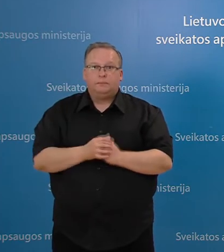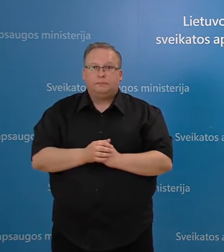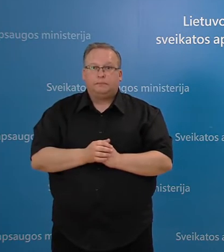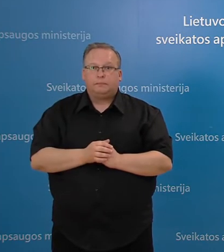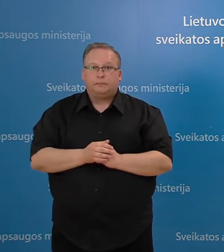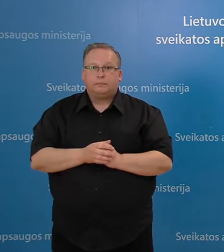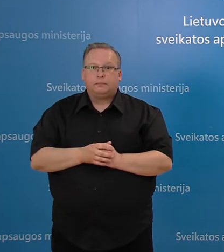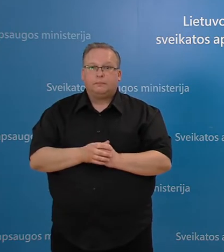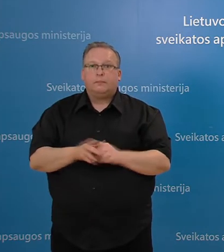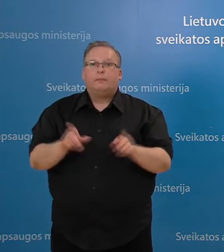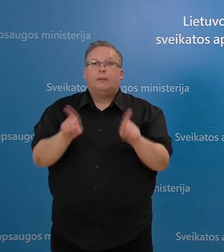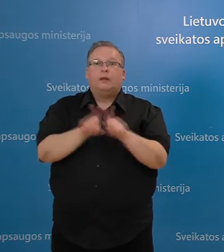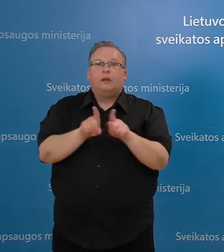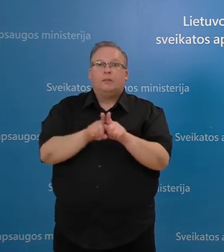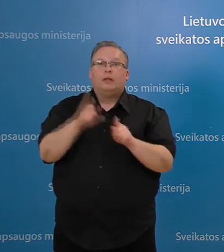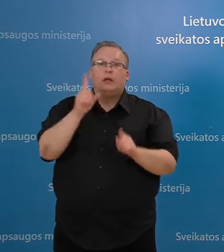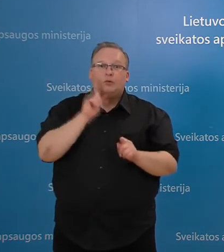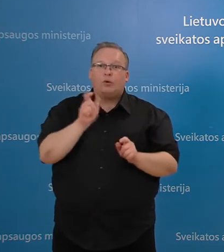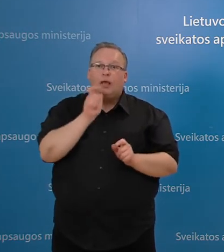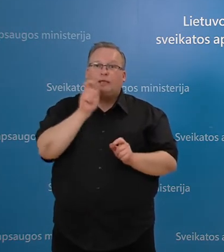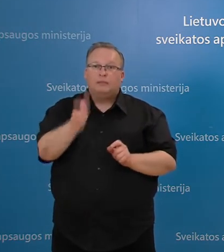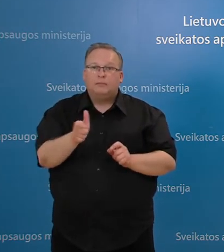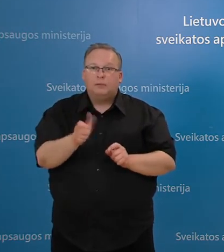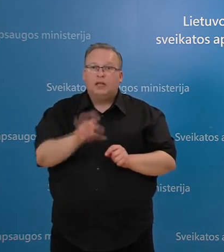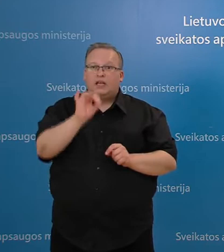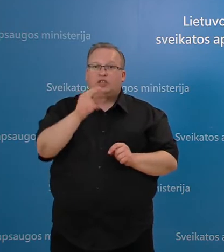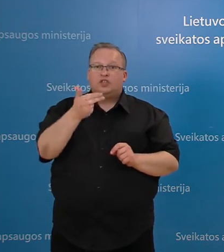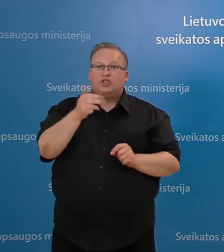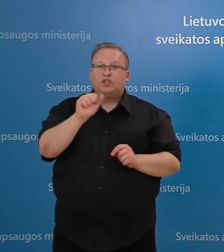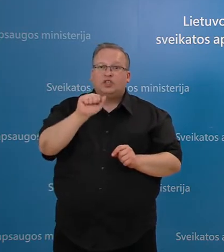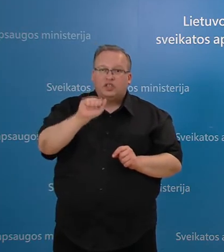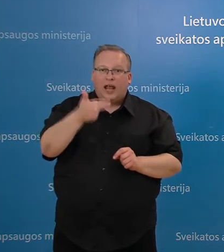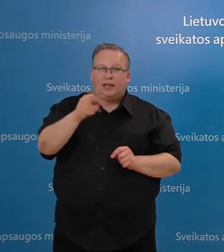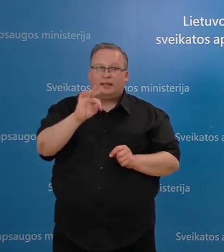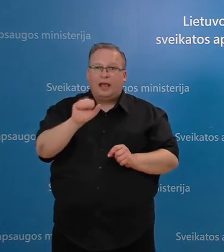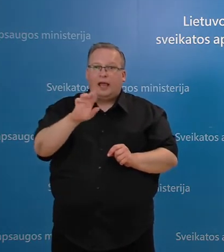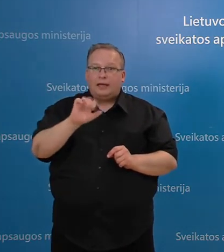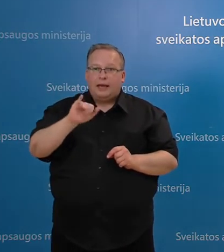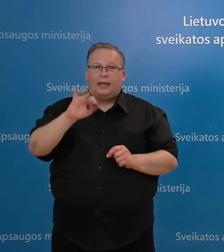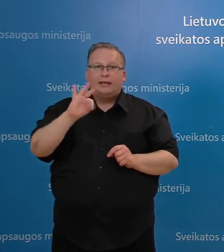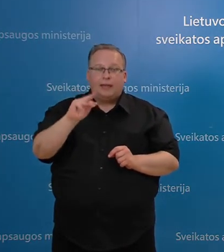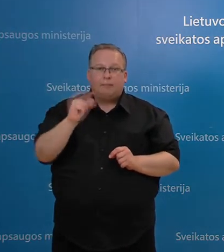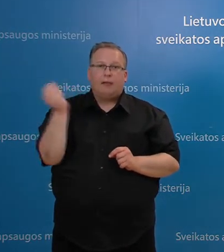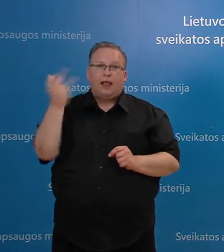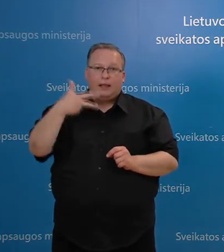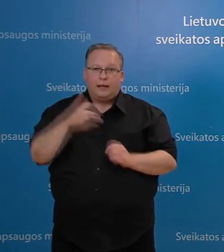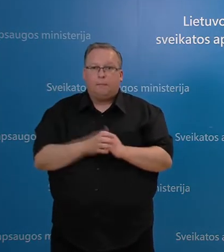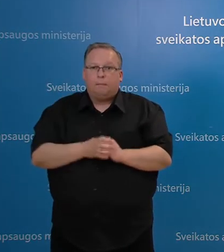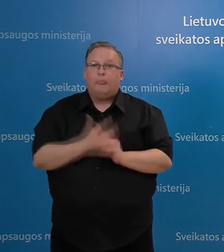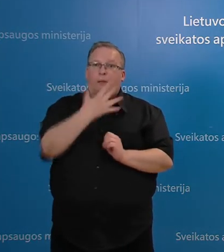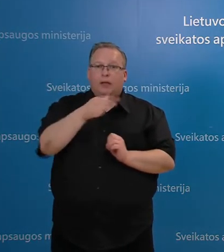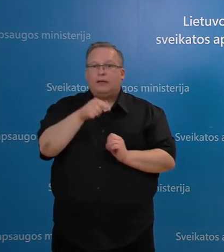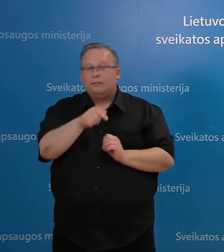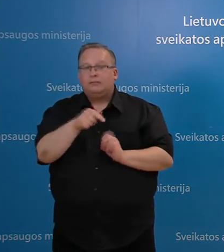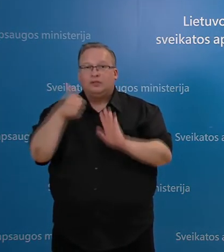klausimą tik panašiai dar nori atsakymą ir Eglė Šantaraitė iš LNK. 5-6 naujų